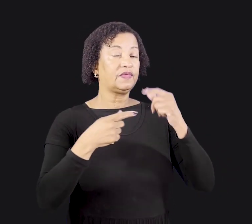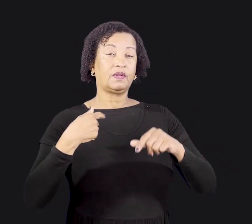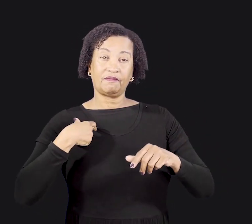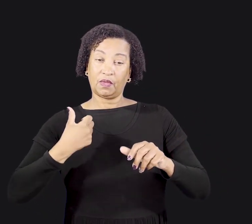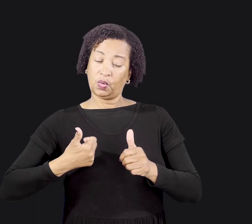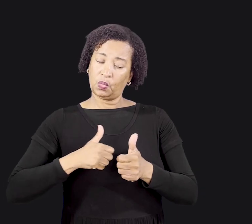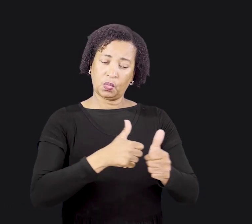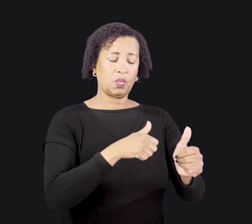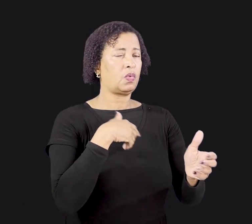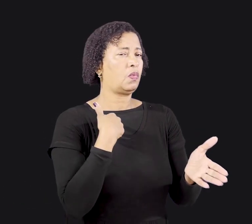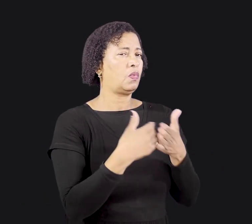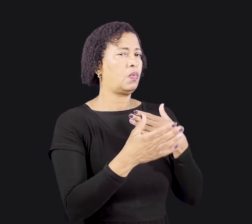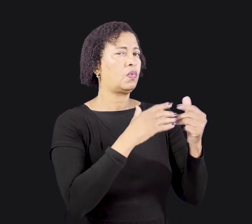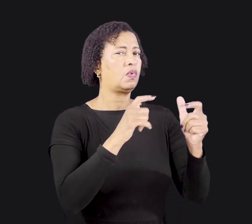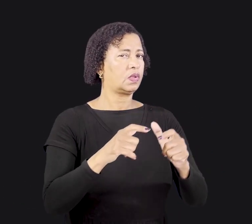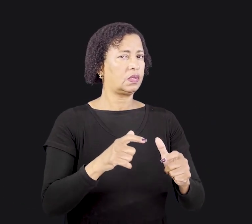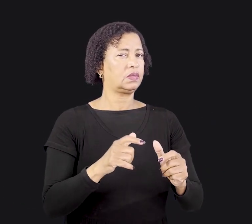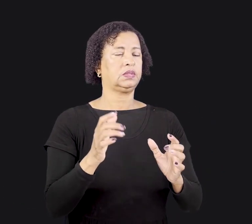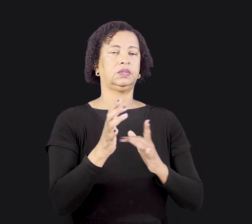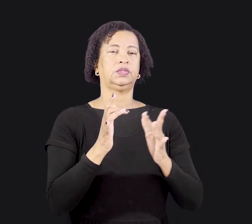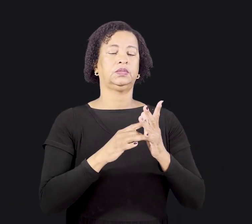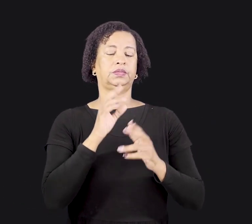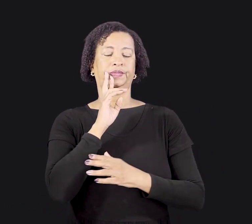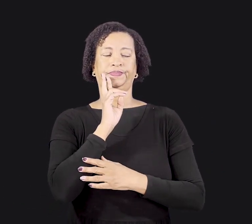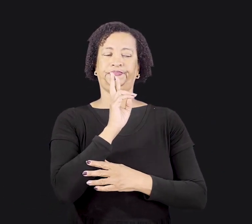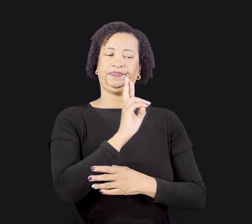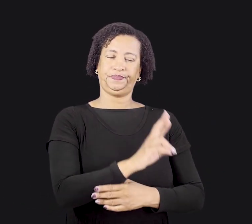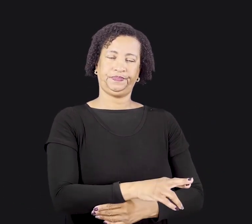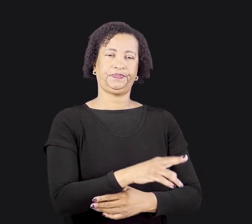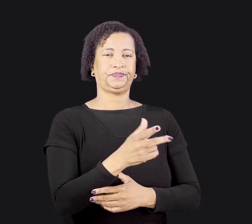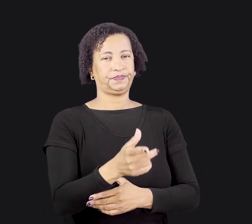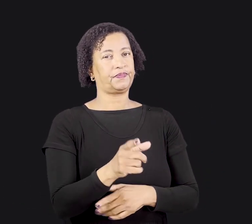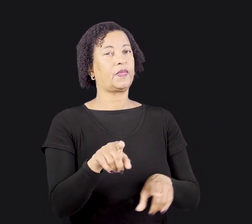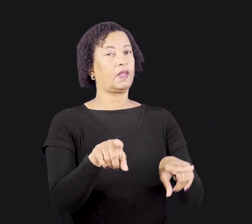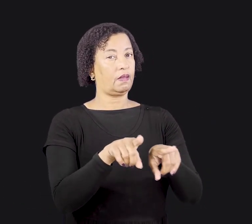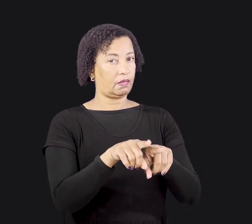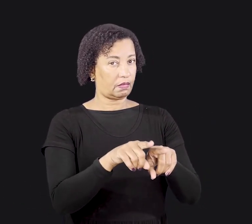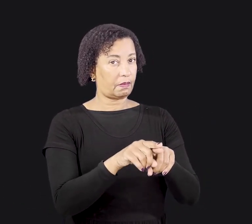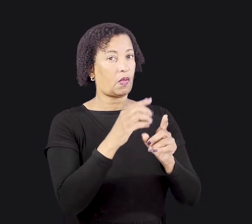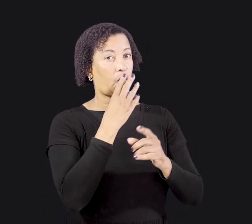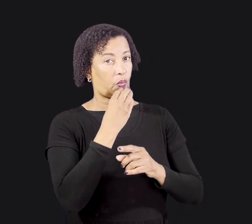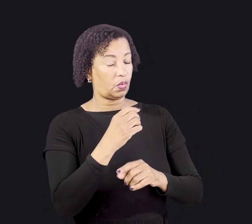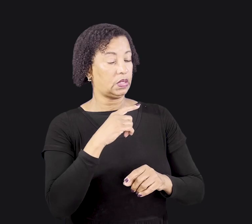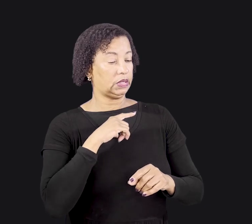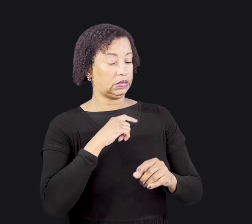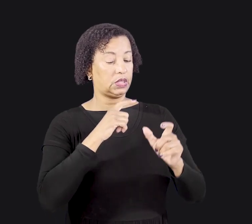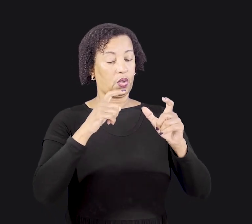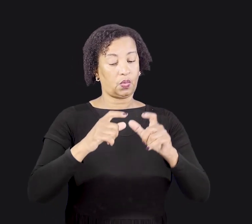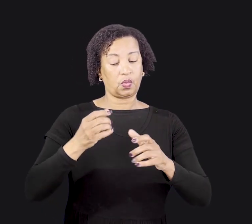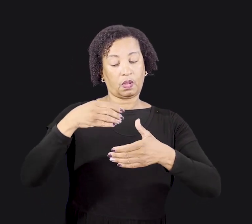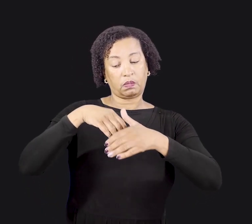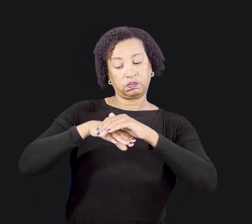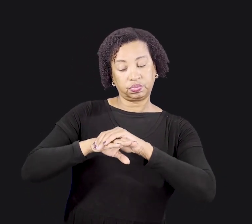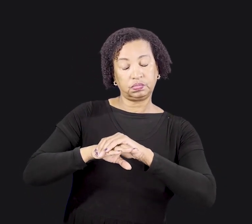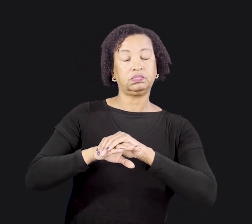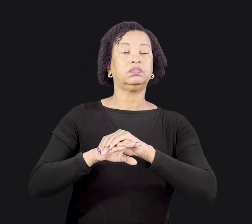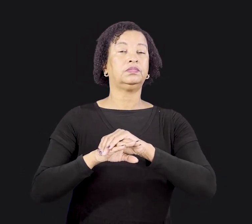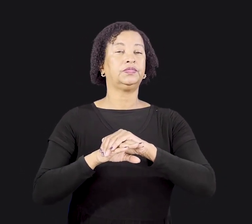onde quer que fores. E Jesus respondeu: as raposas têm suas tocas e as aves do céu têm seus ninhos, mas o